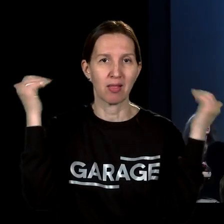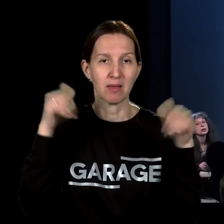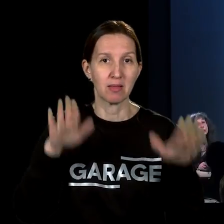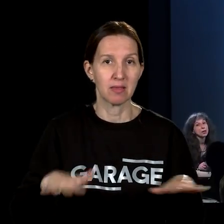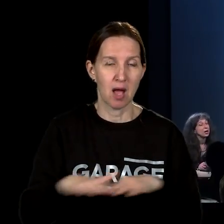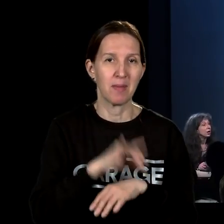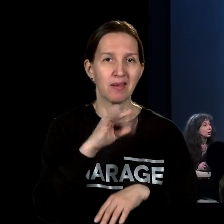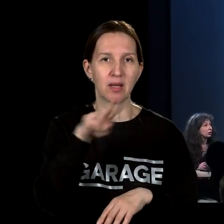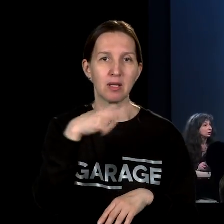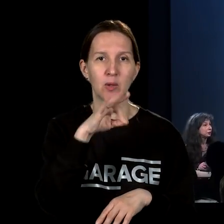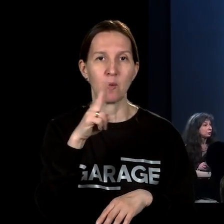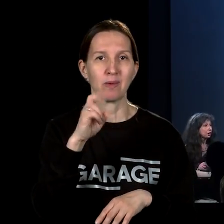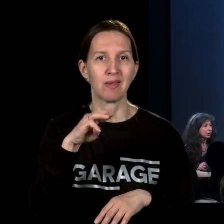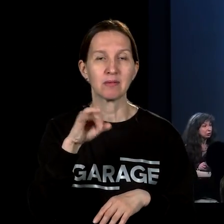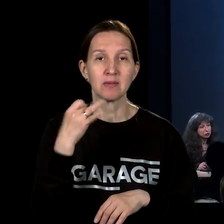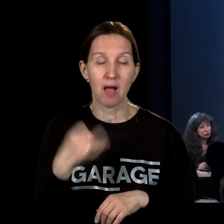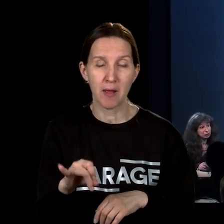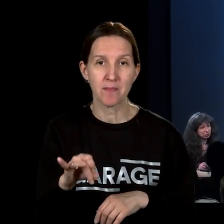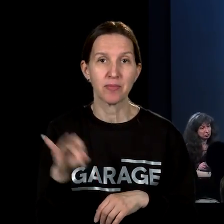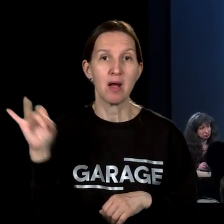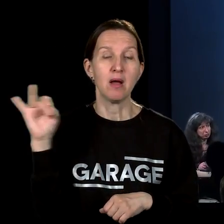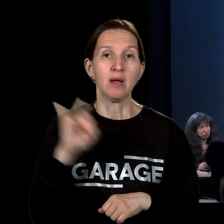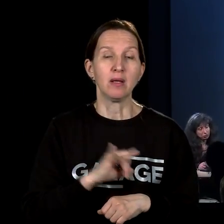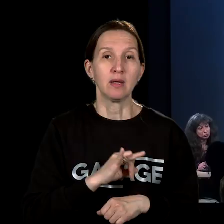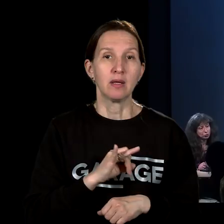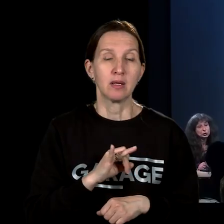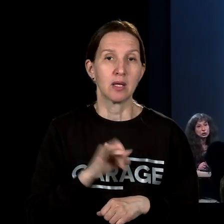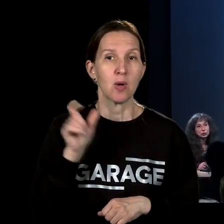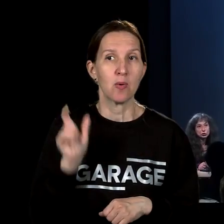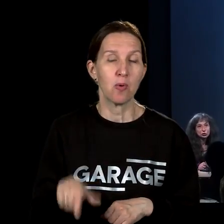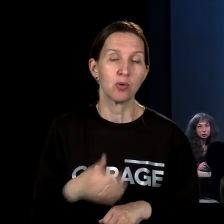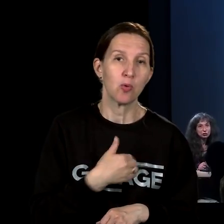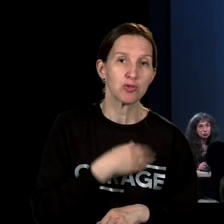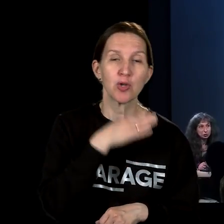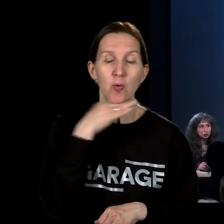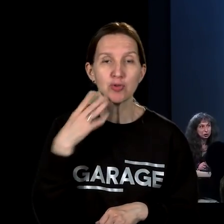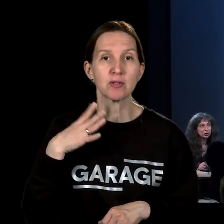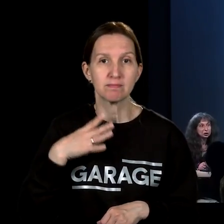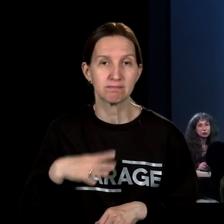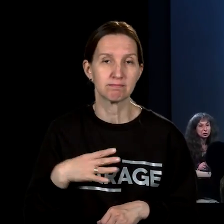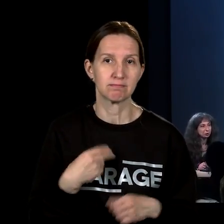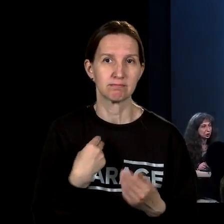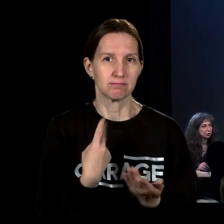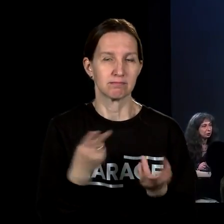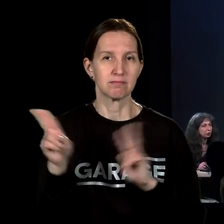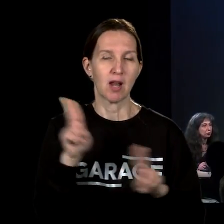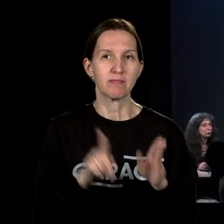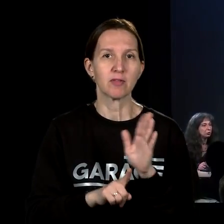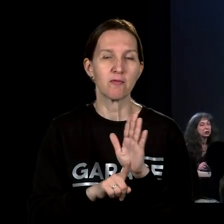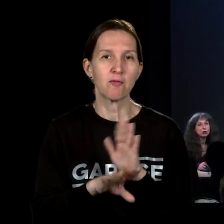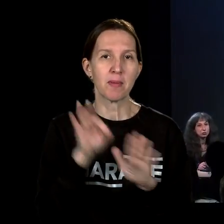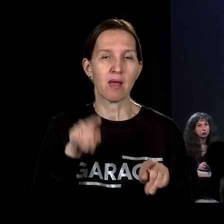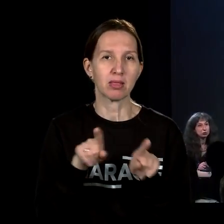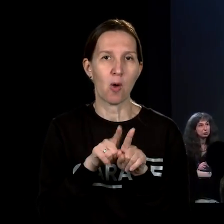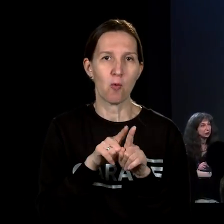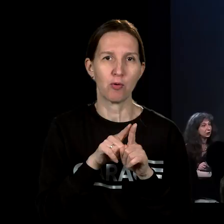самое, Индокитай. И он, хочется не хочется, он начинает выступать в совершенно неожиданном для себя жанре вот такого